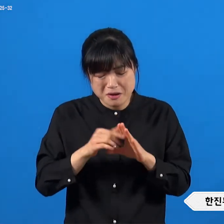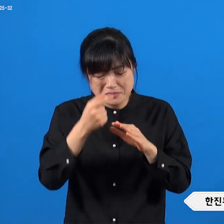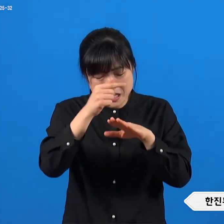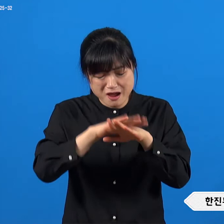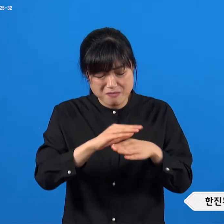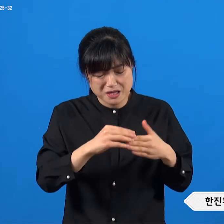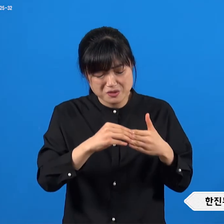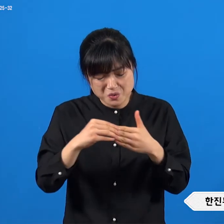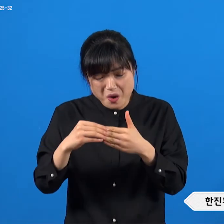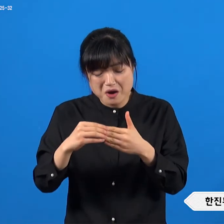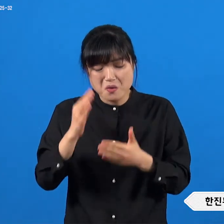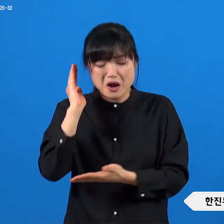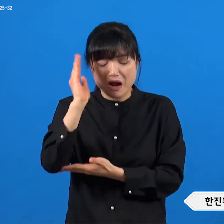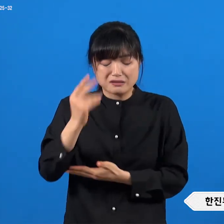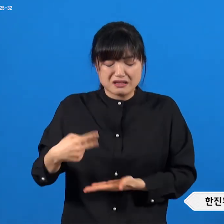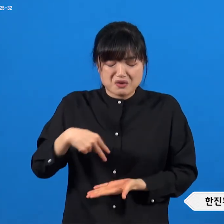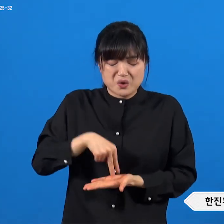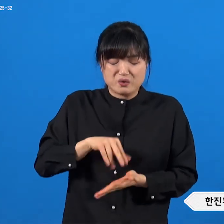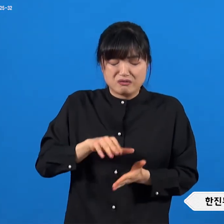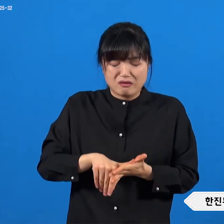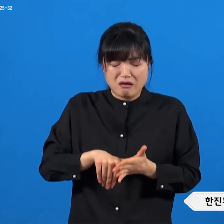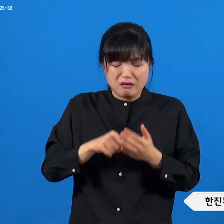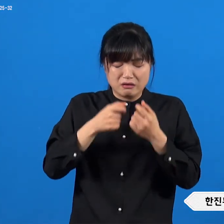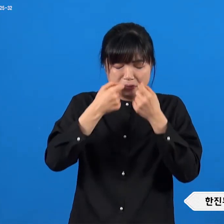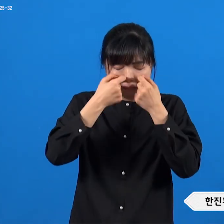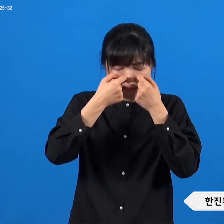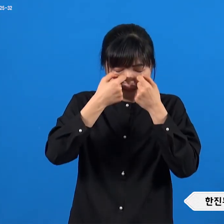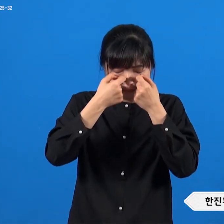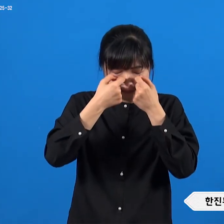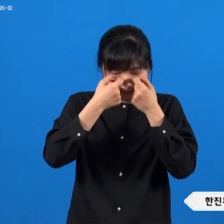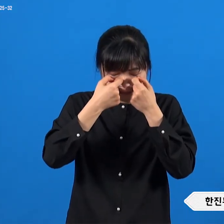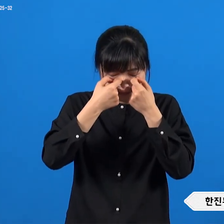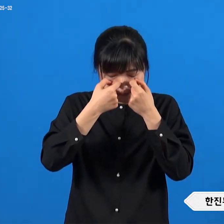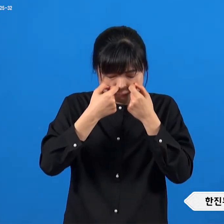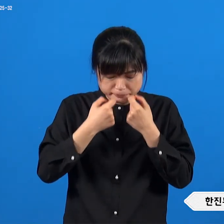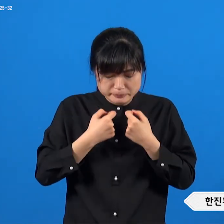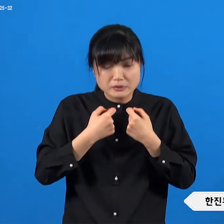이 강단에 서면 왜 그렇게 눈물이 나는지,